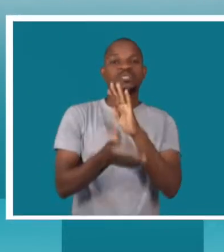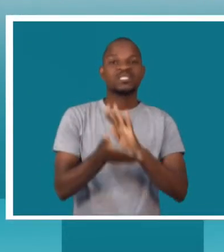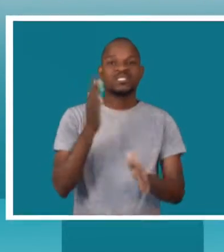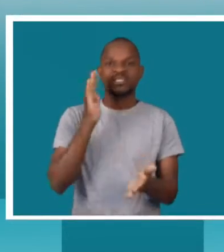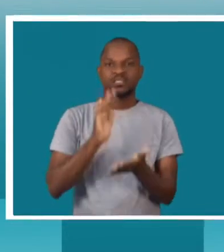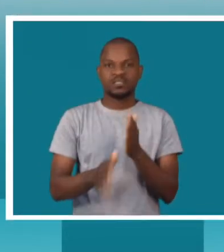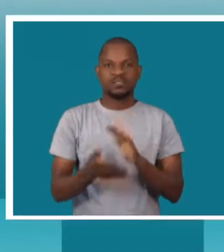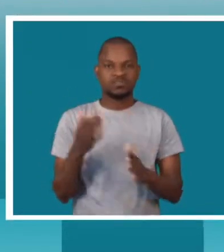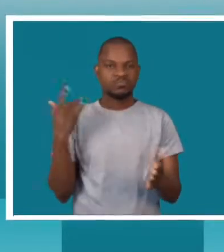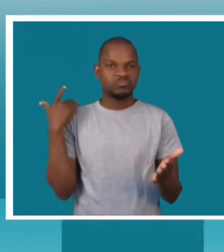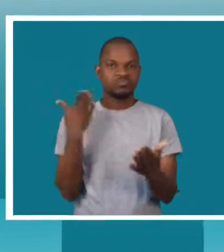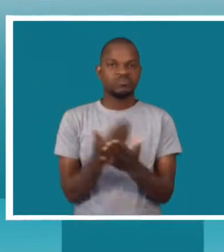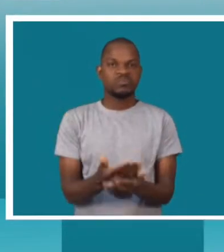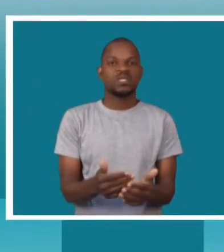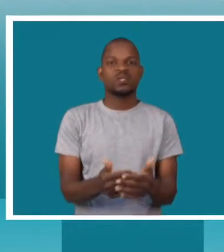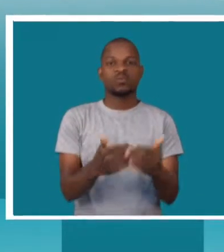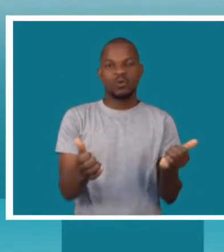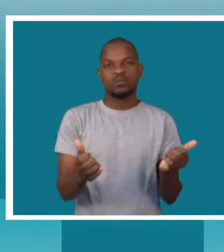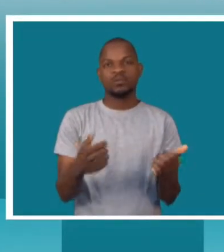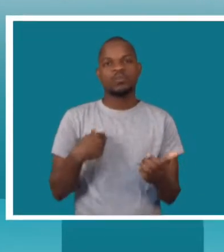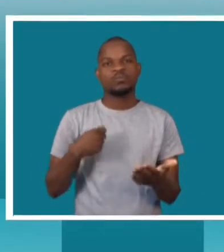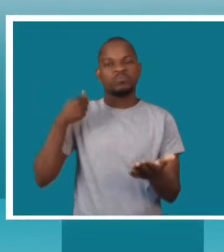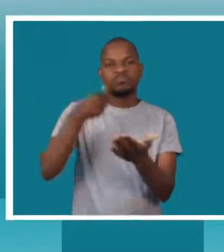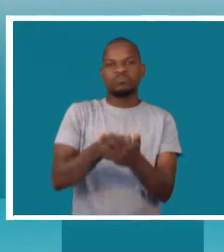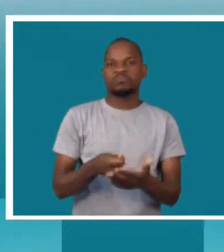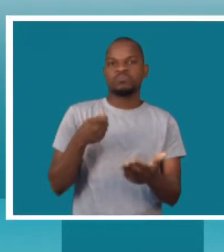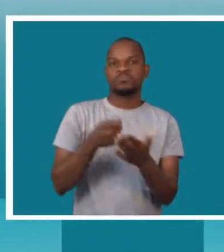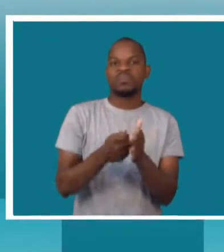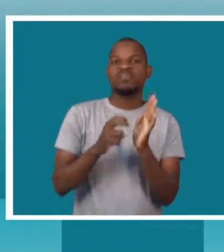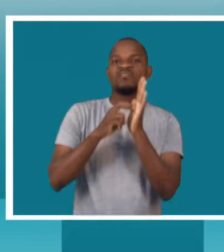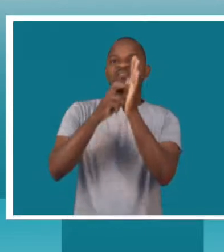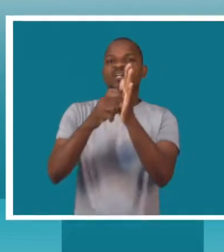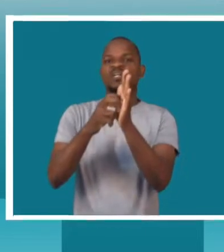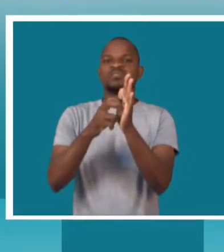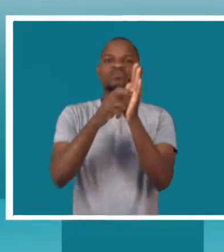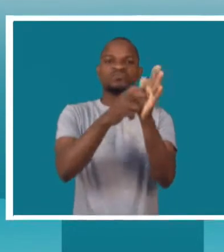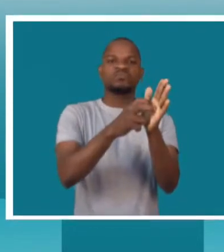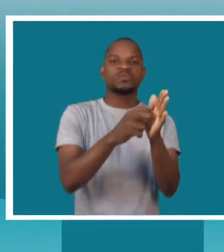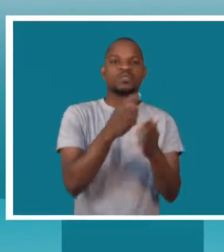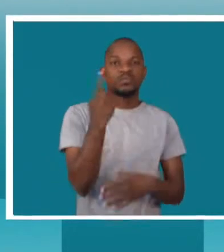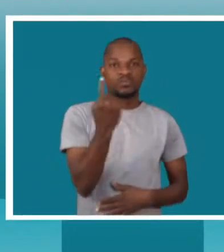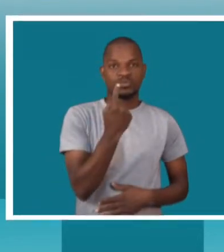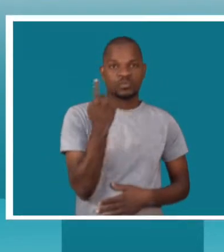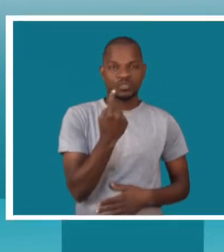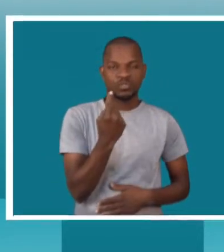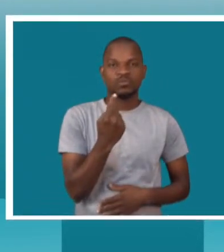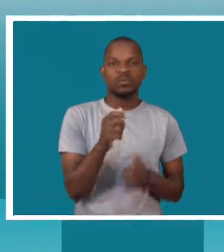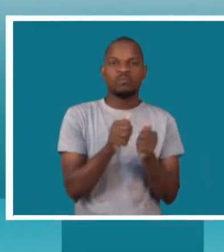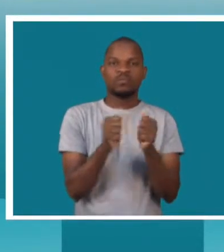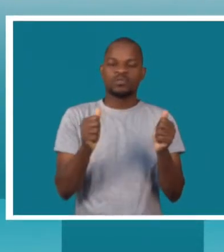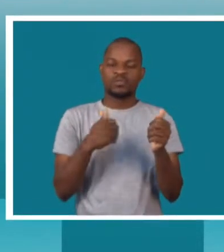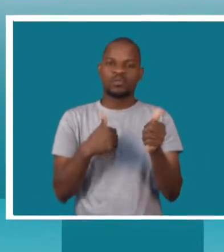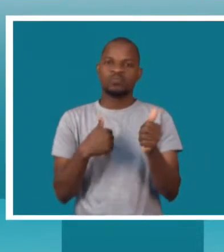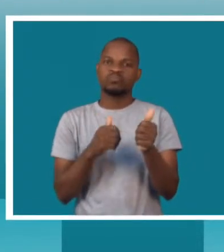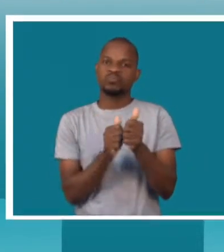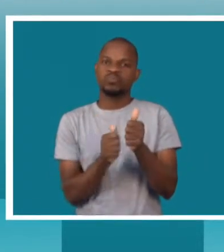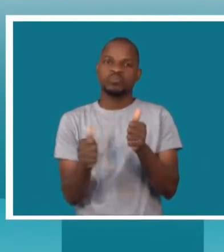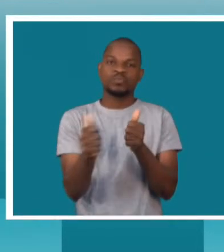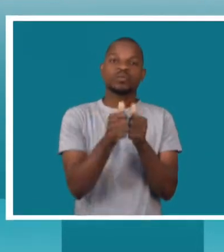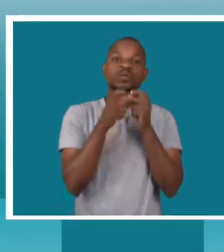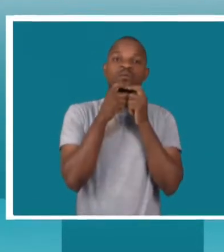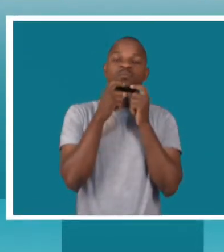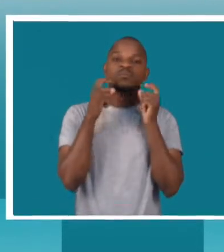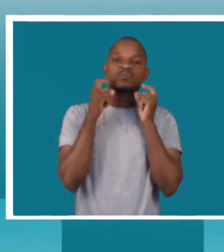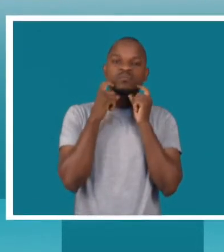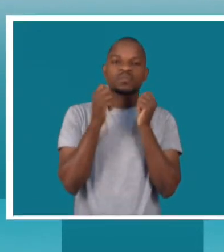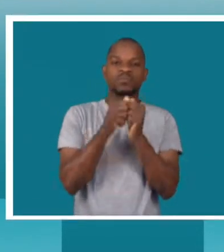mudou. Até hoje continuo a pagar as viagens, conta própria, para ir representar Moçambique, o que acaba